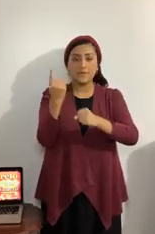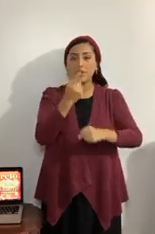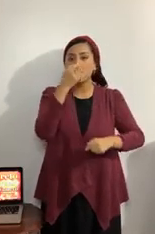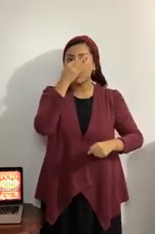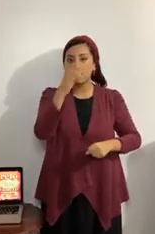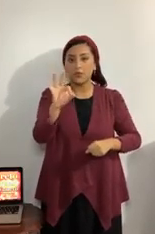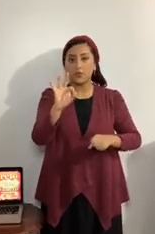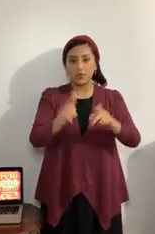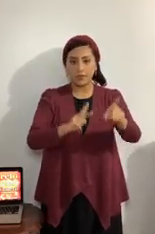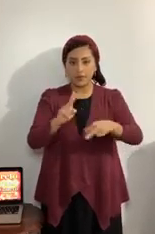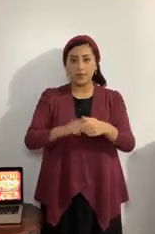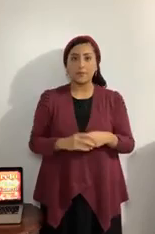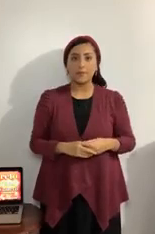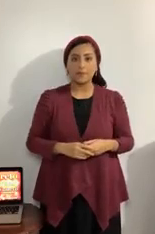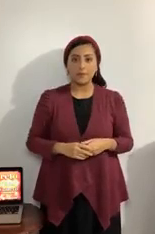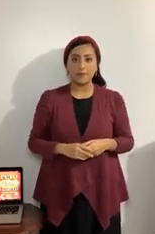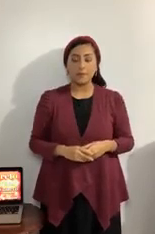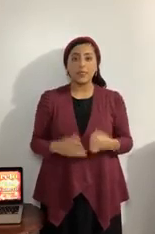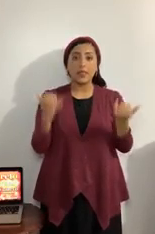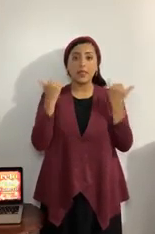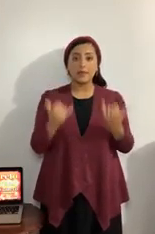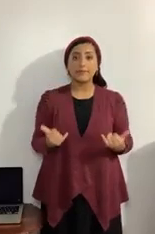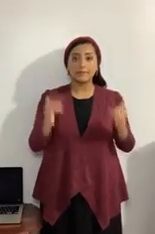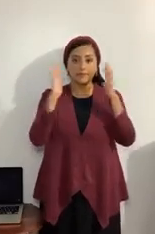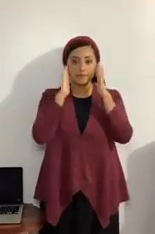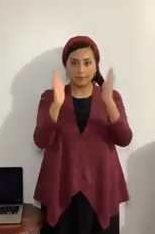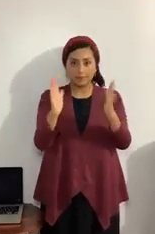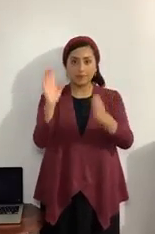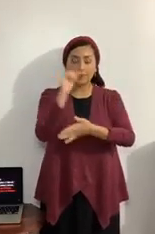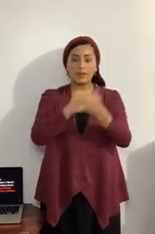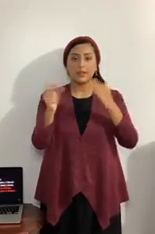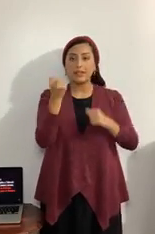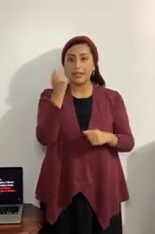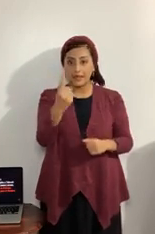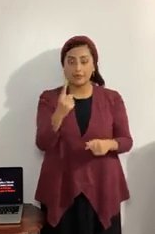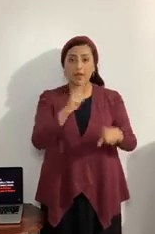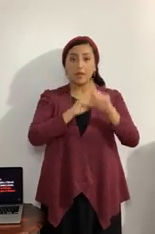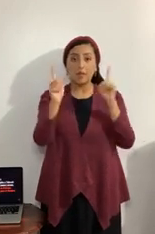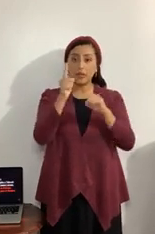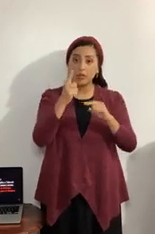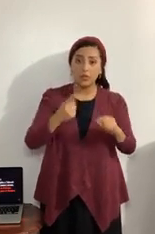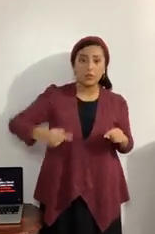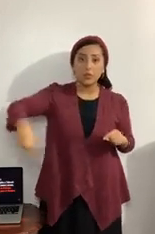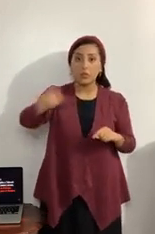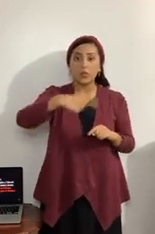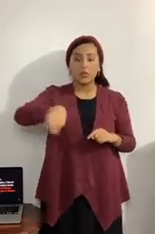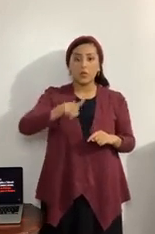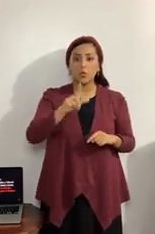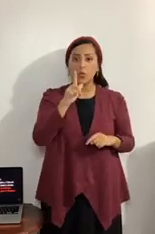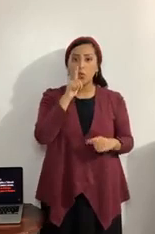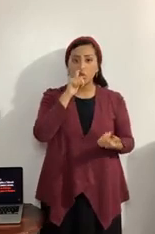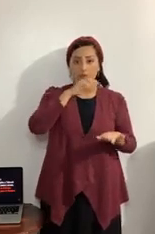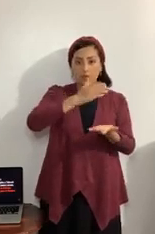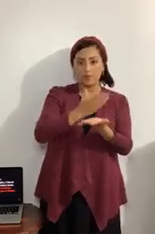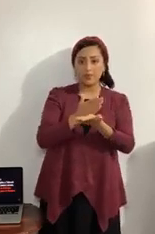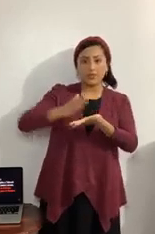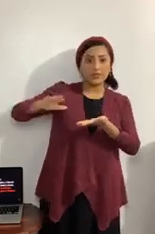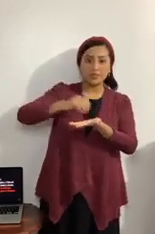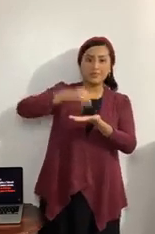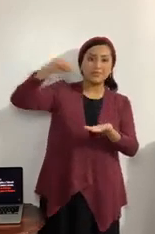Ahora, pon mucha atención en el verso 11. Pero vosotros, los que dejáis a Yahweh, es decir, los que han